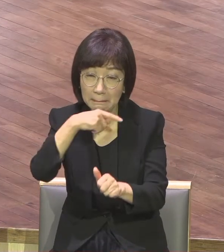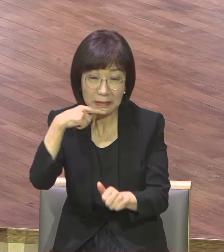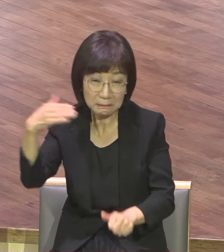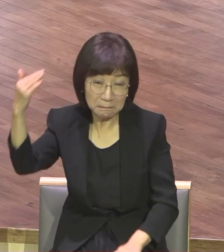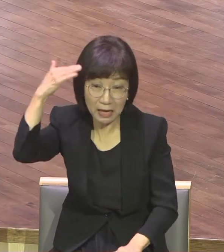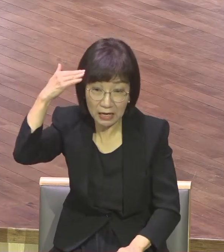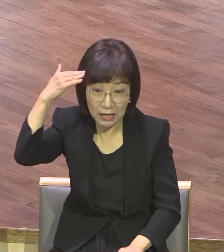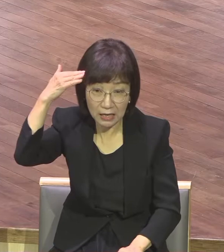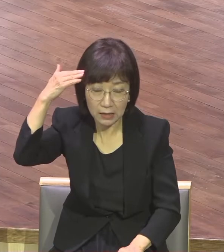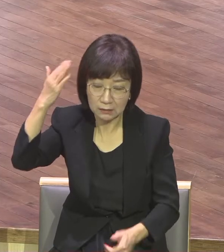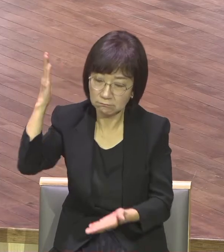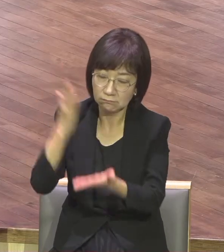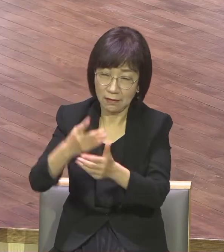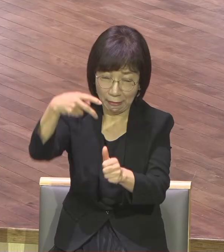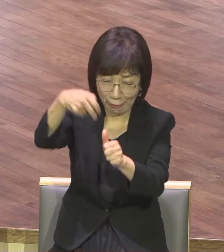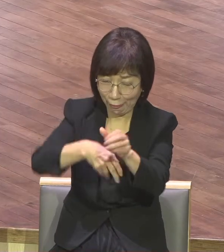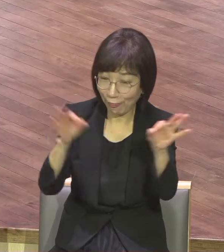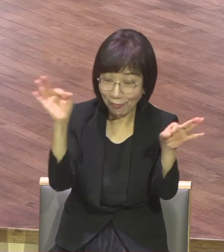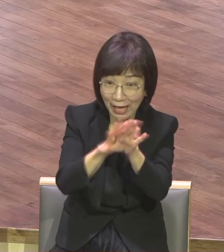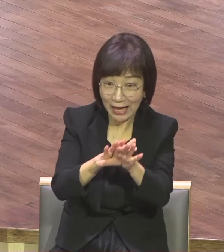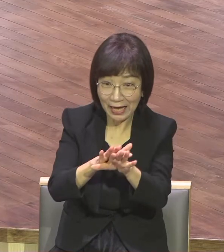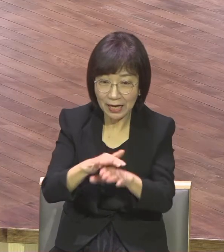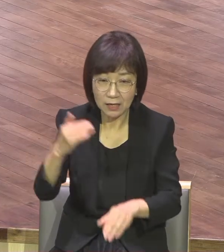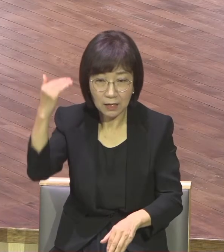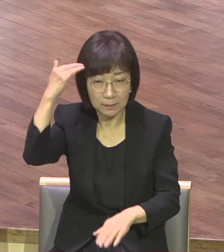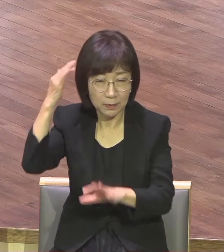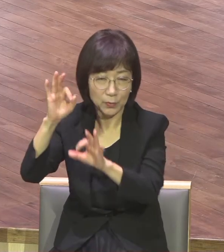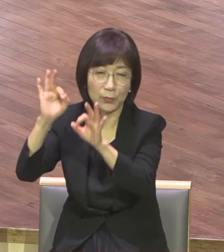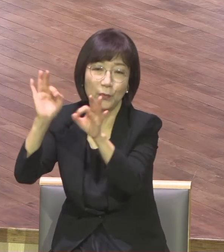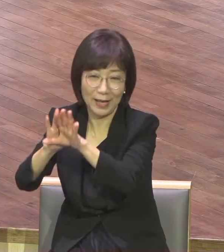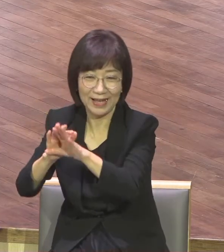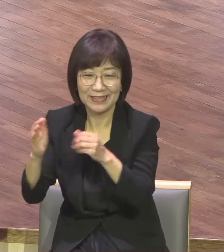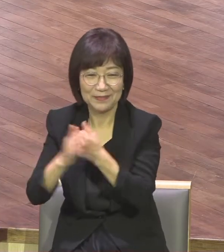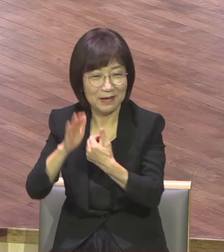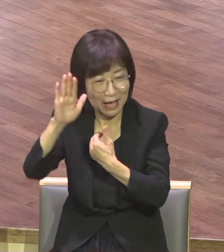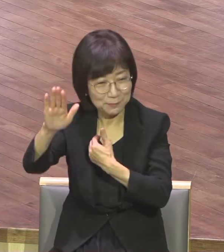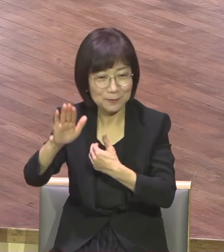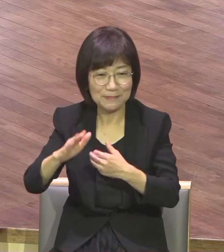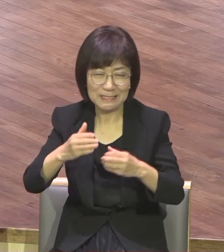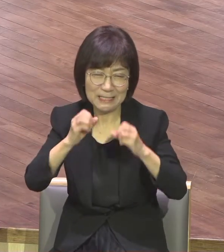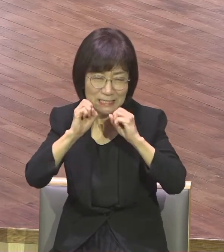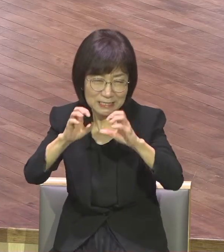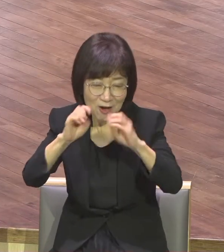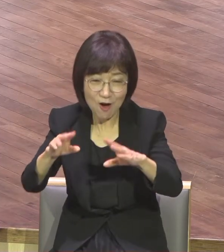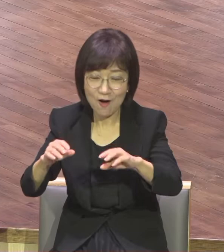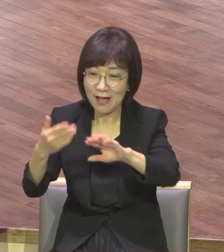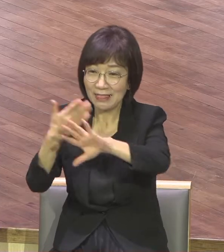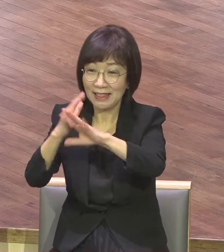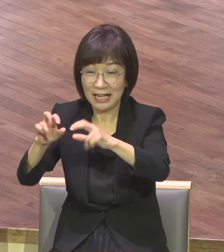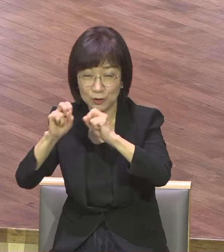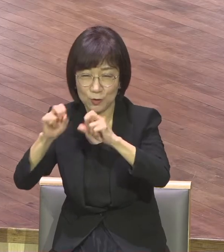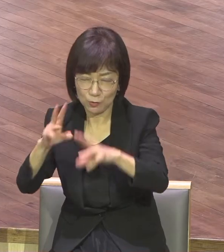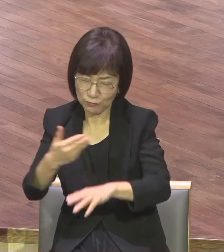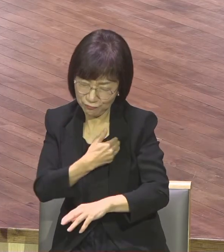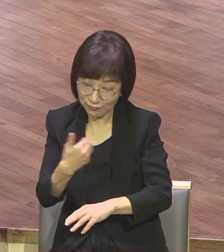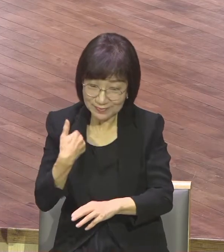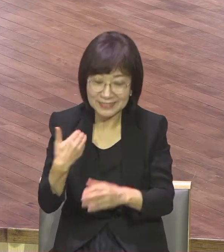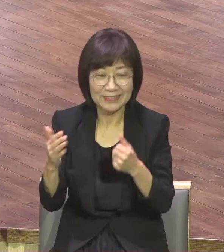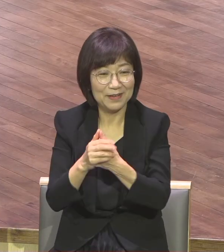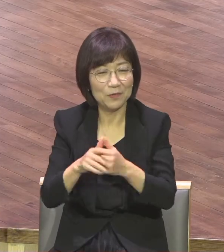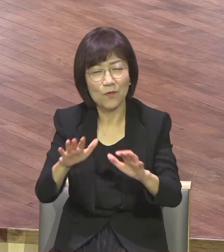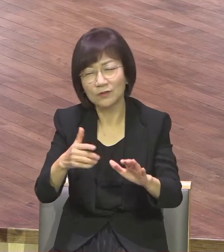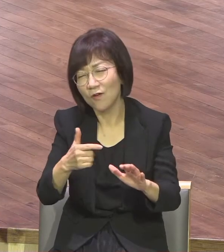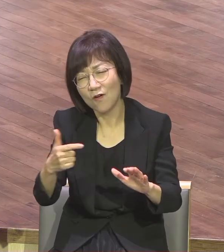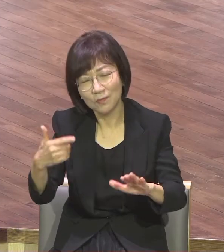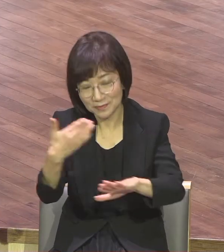수 있기 때문에 감동 감격의 추수 감사절이다. 저는 예언계 모든 성도들 모두가